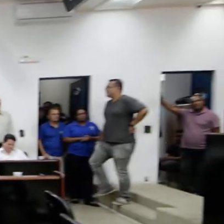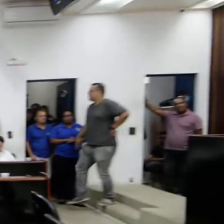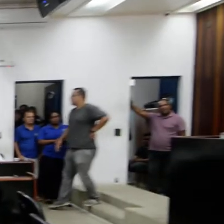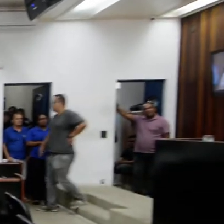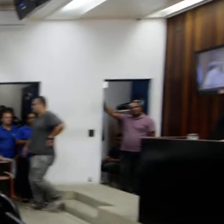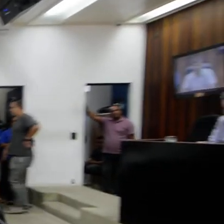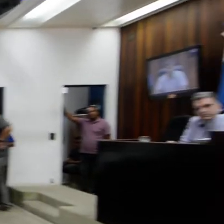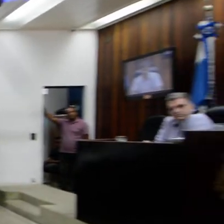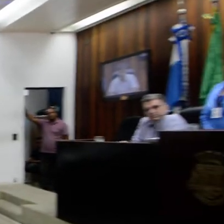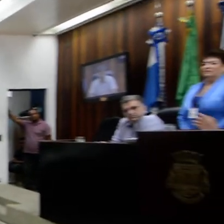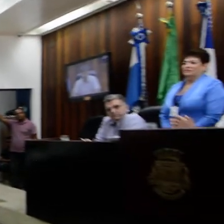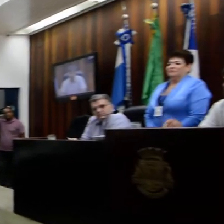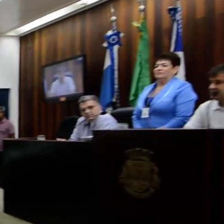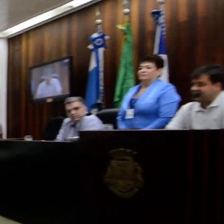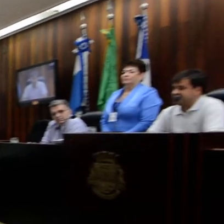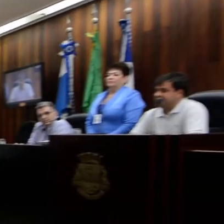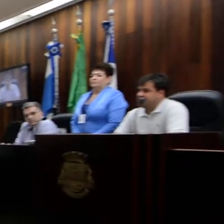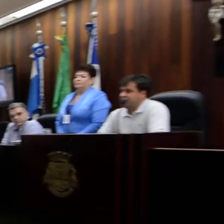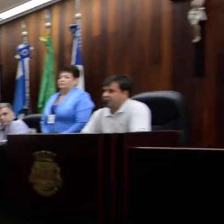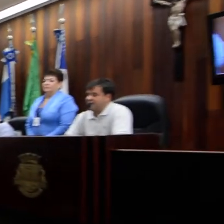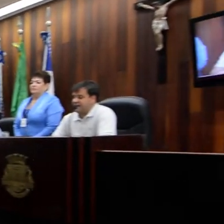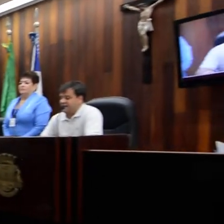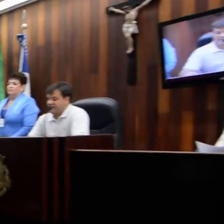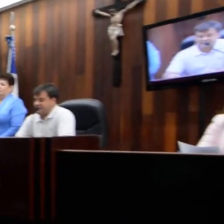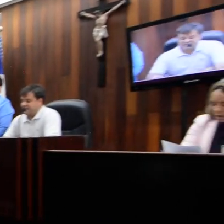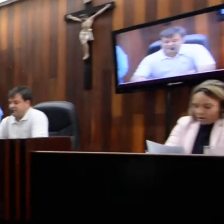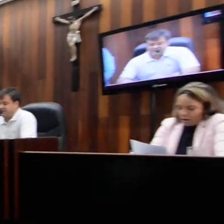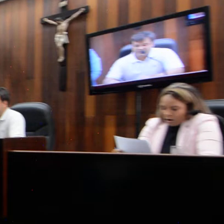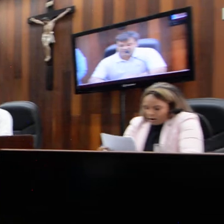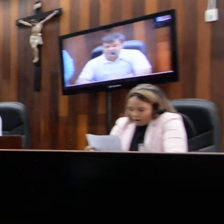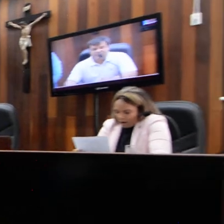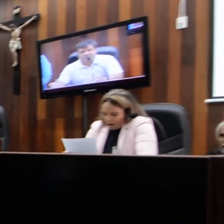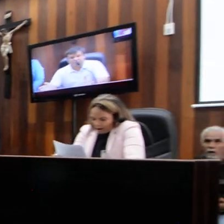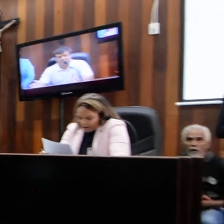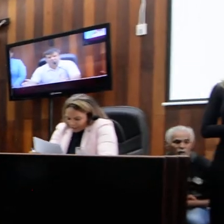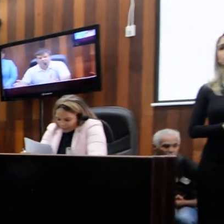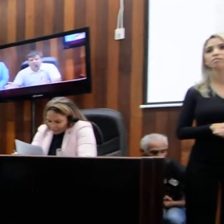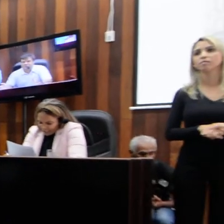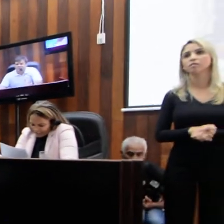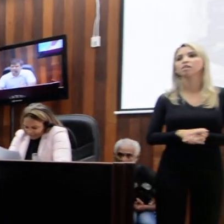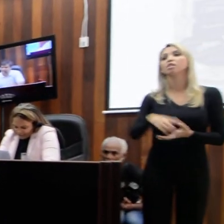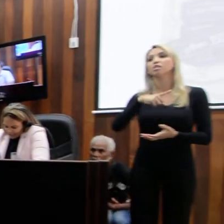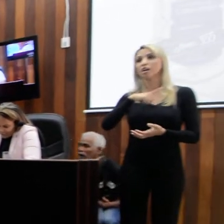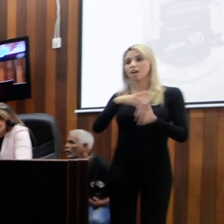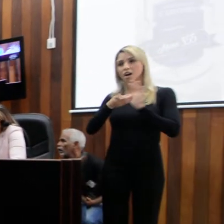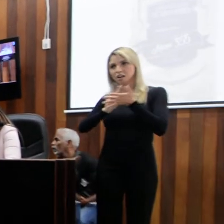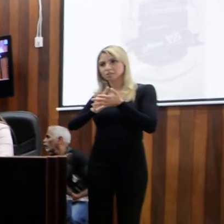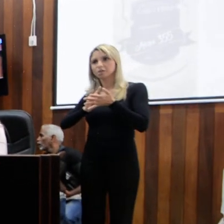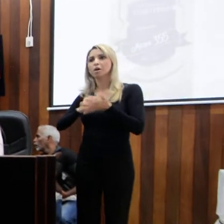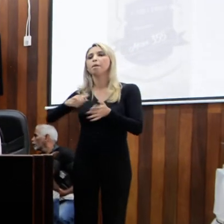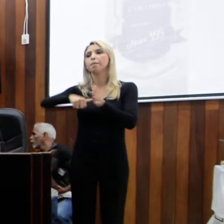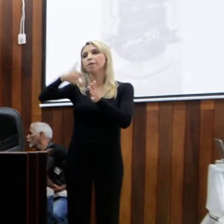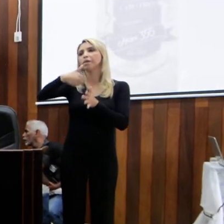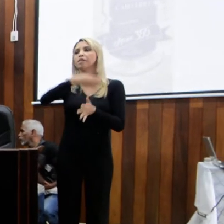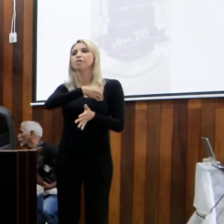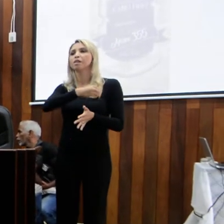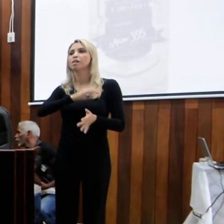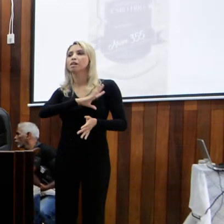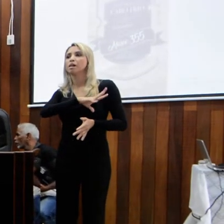aqui na Câmara. Mas Luiz, Aci tinha uma... Primeiro, um filho apaixonado pela Câmara, que é o Viu,